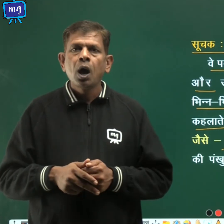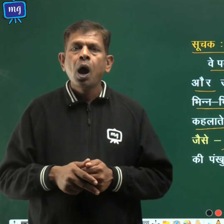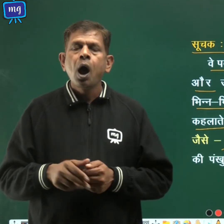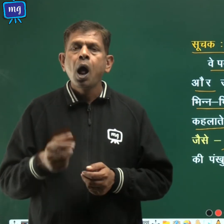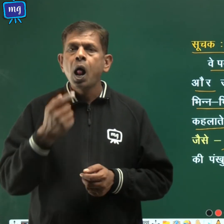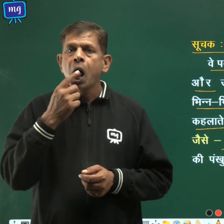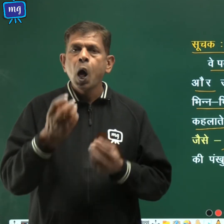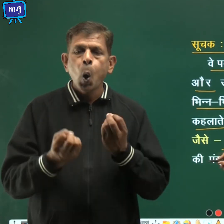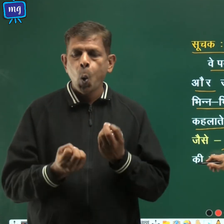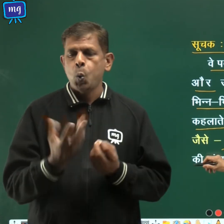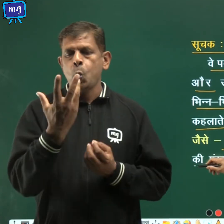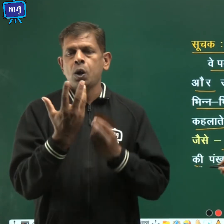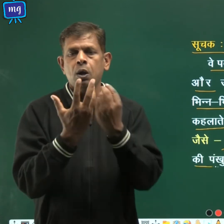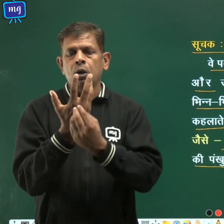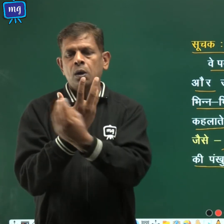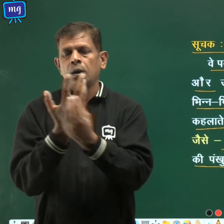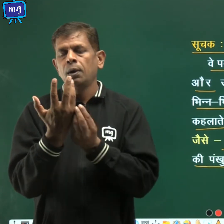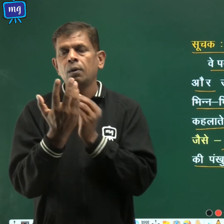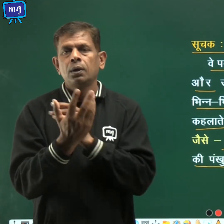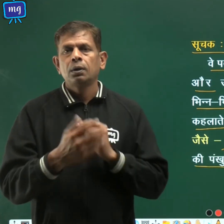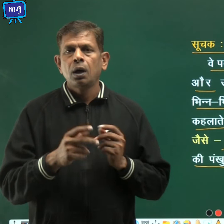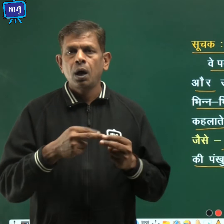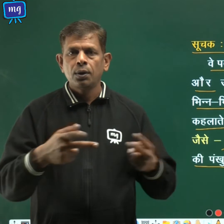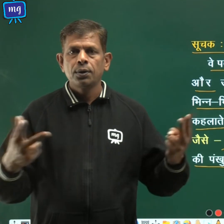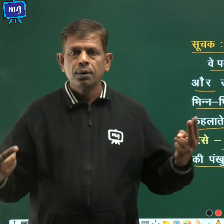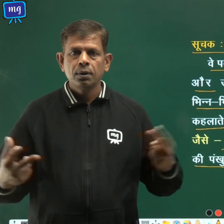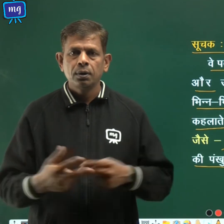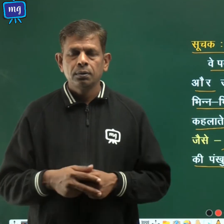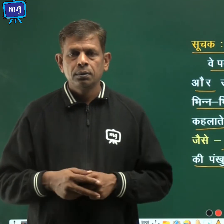गुड़हल की पंखुड़ियाँ आदि।